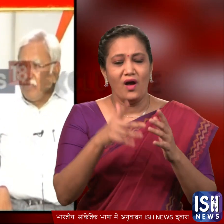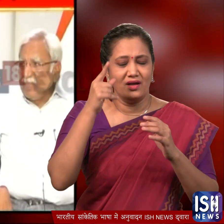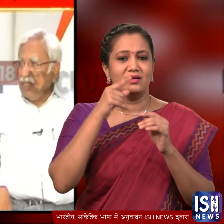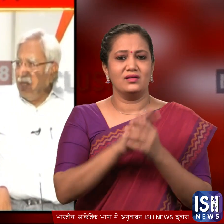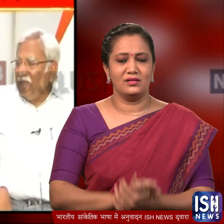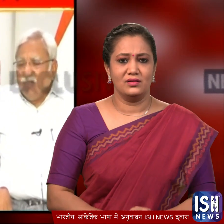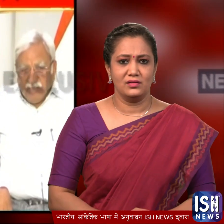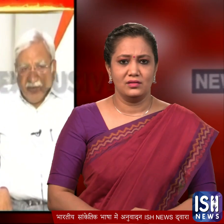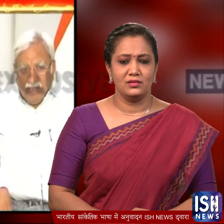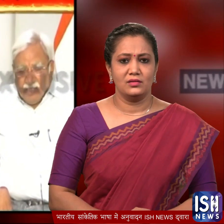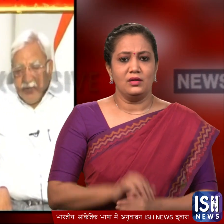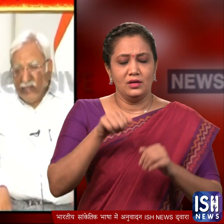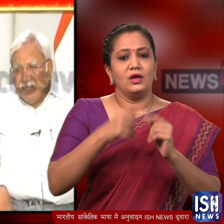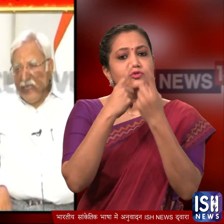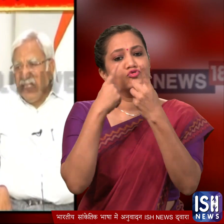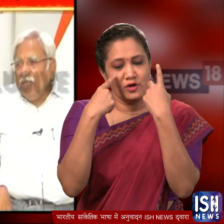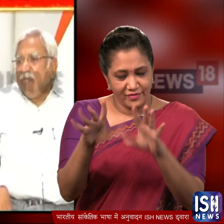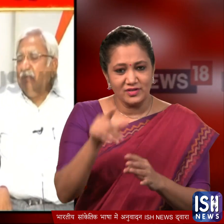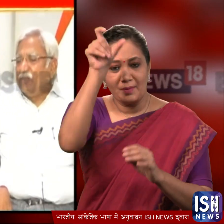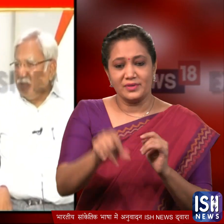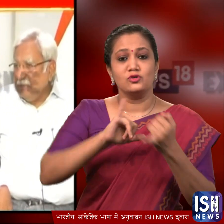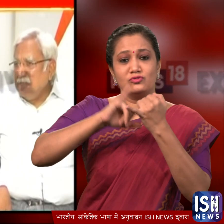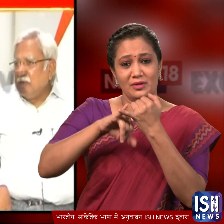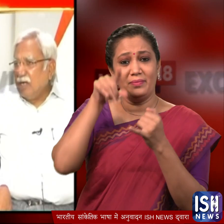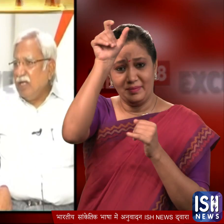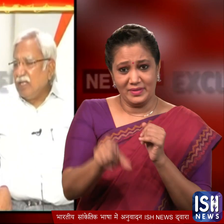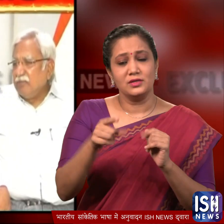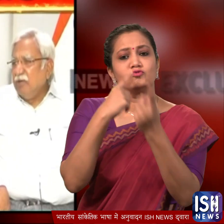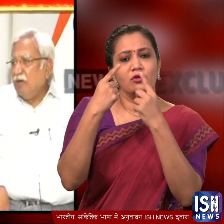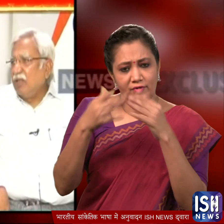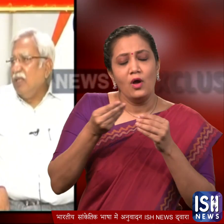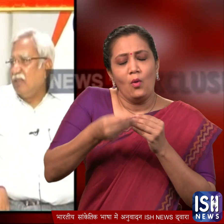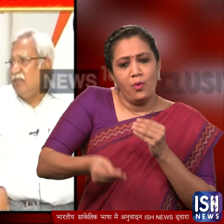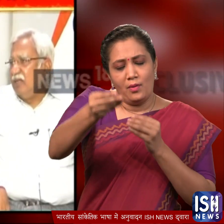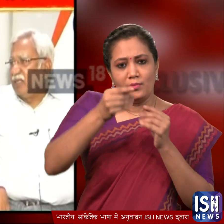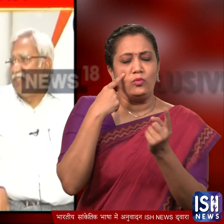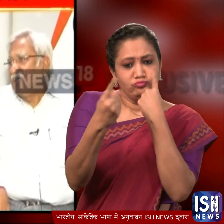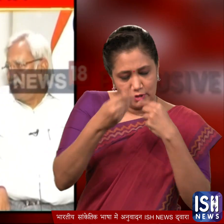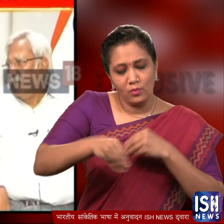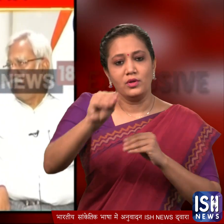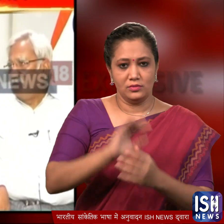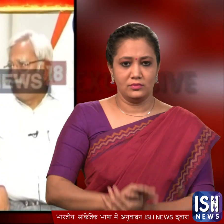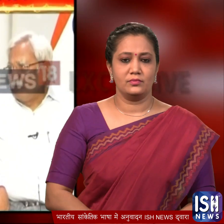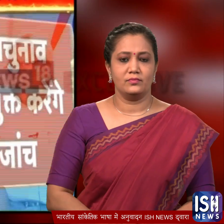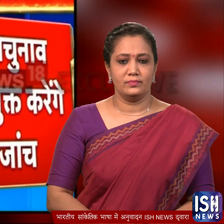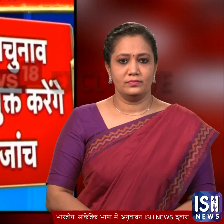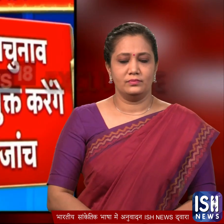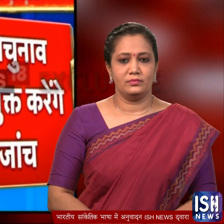भेजी, शिफाली जी से बात की, मैंने सुदीप जी को कहा है कि इसमें और गहनता से जाके चेक करें।